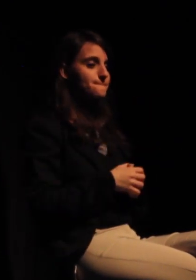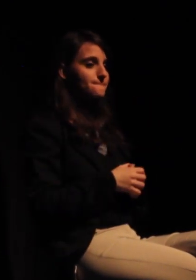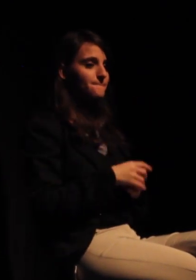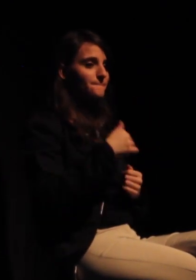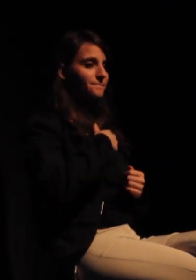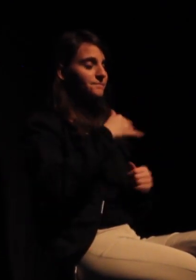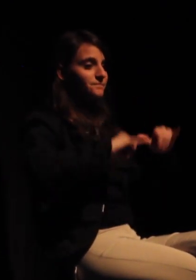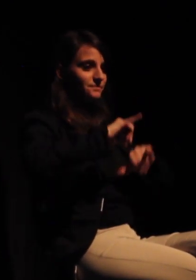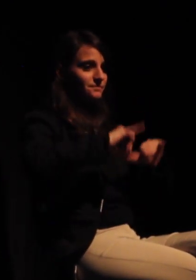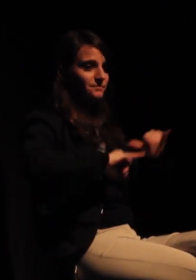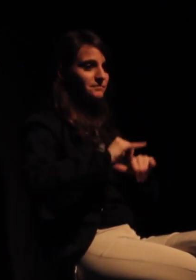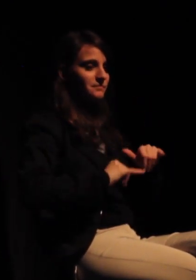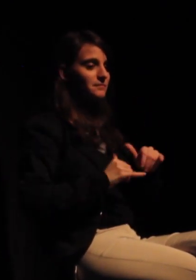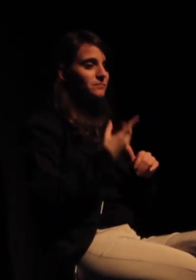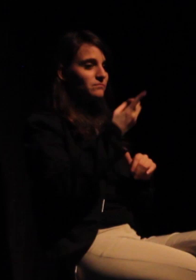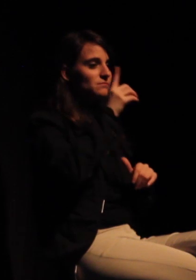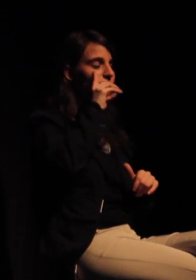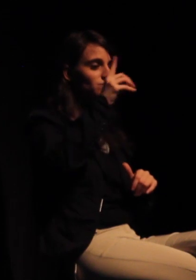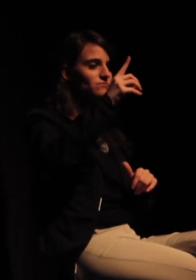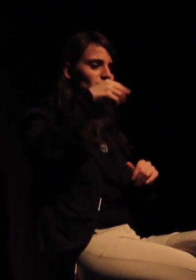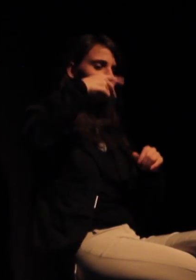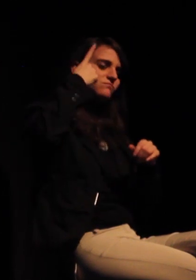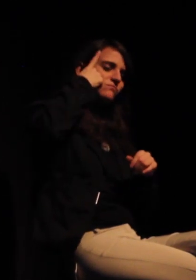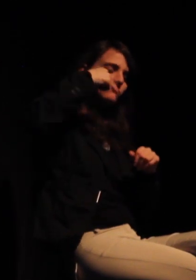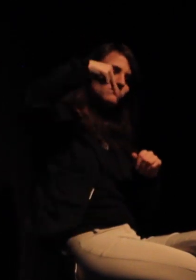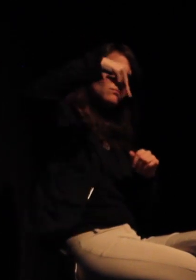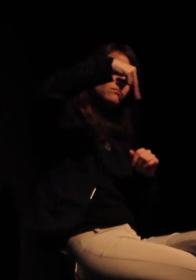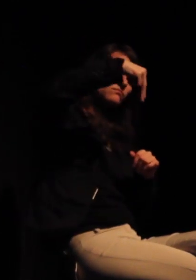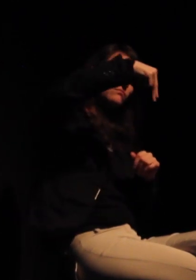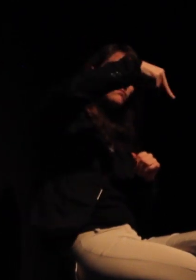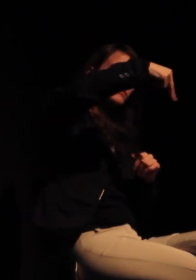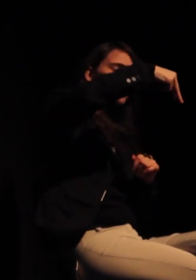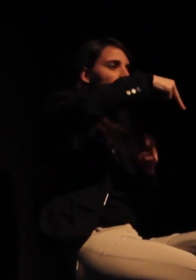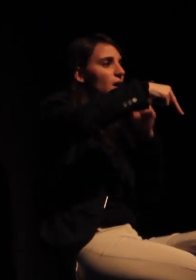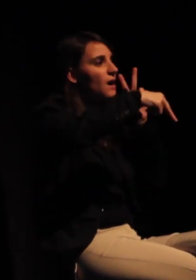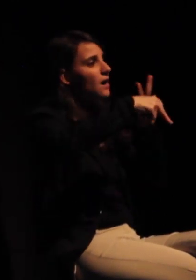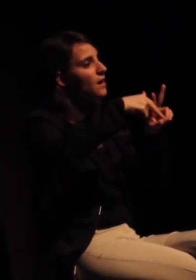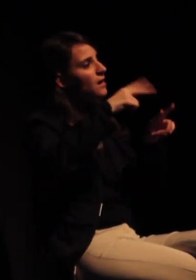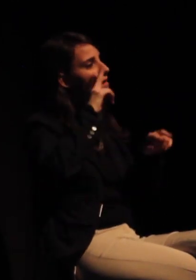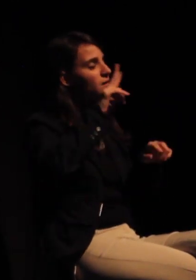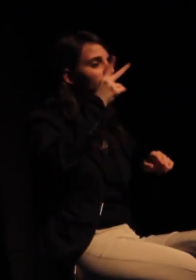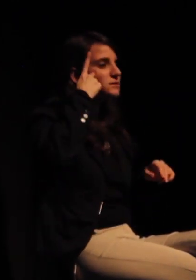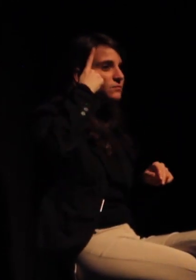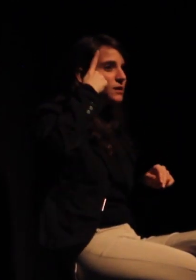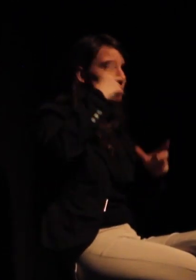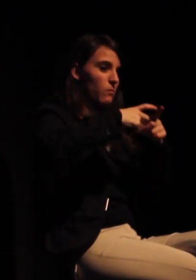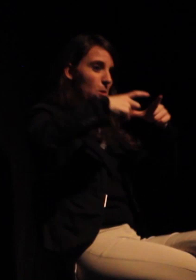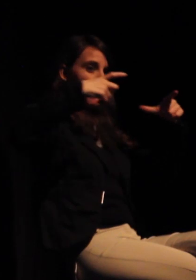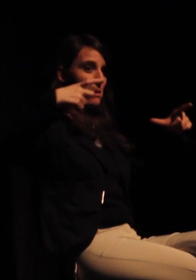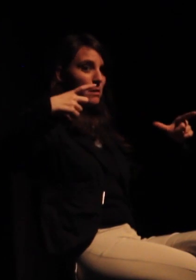Eu vim andando um dia pela rua em São Paulo, e São Paulo é essa cidade que todos temem, porque é